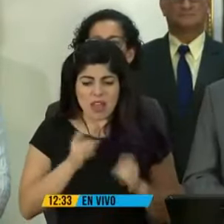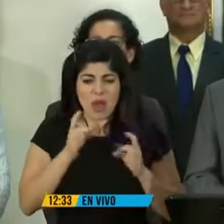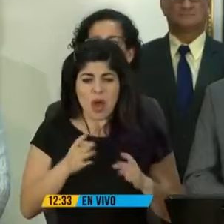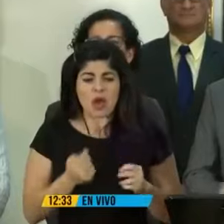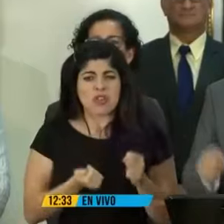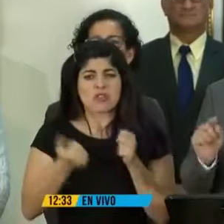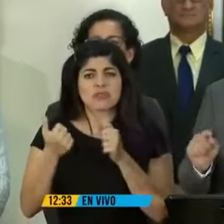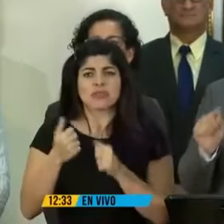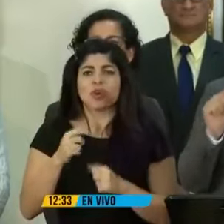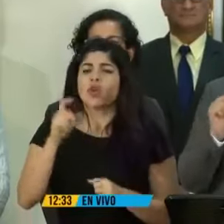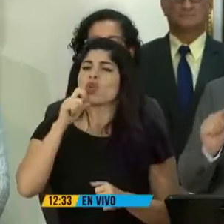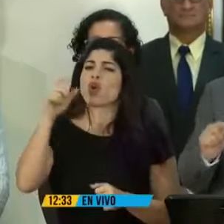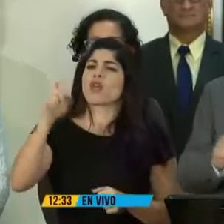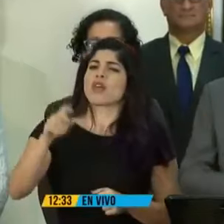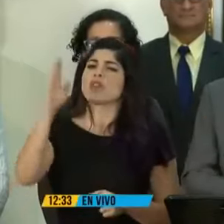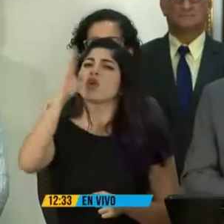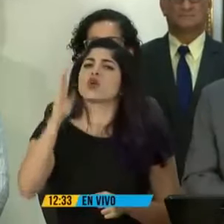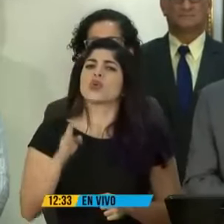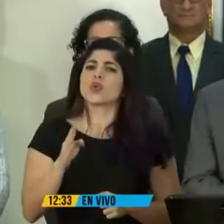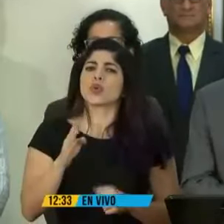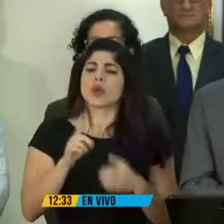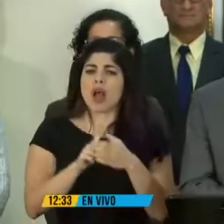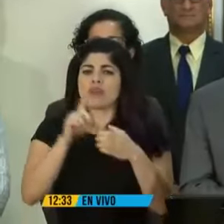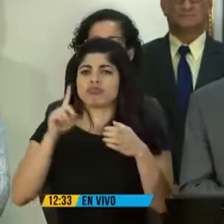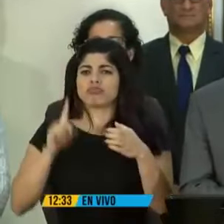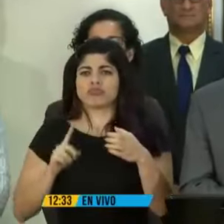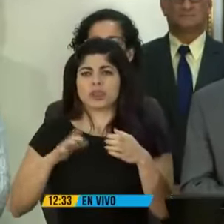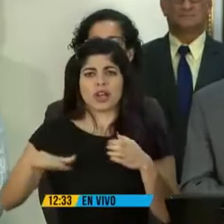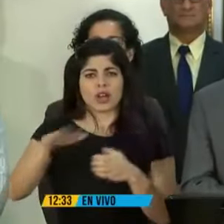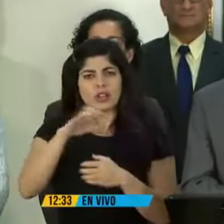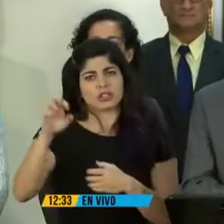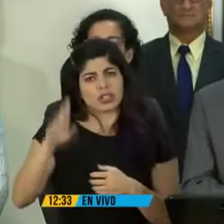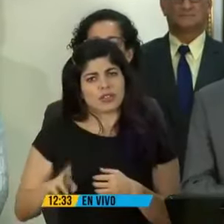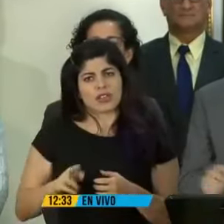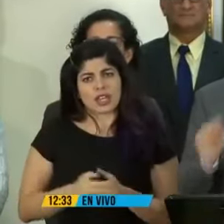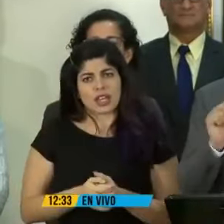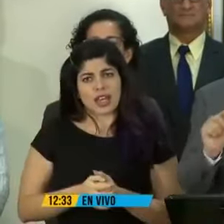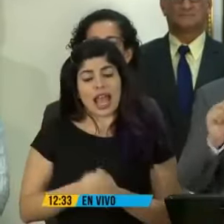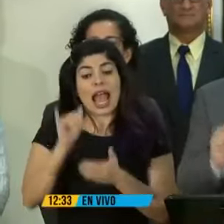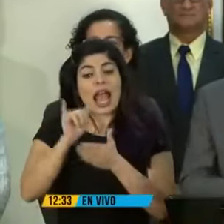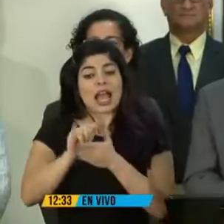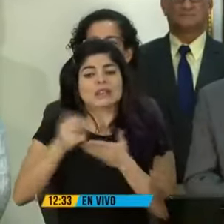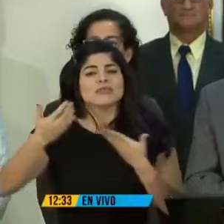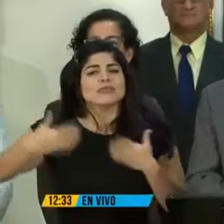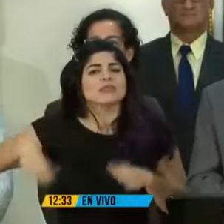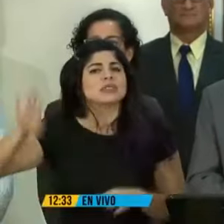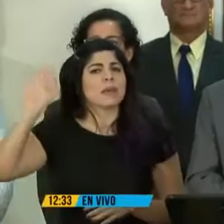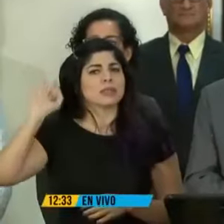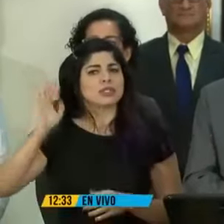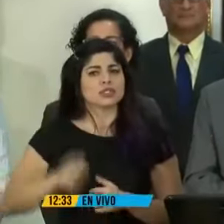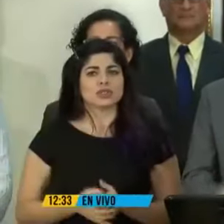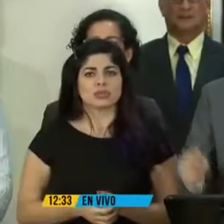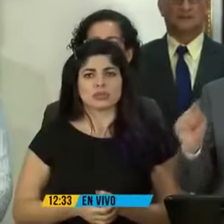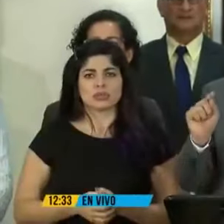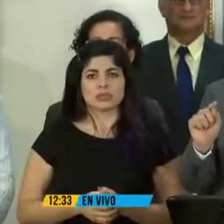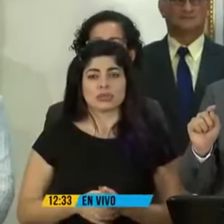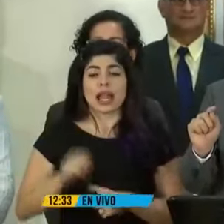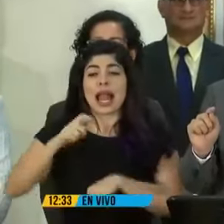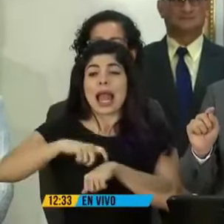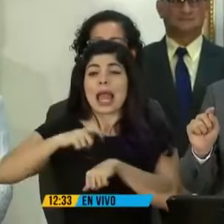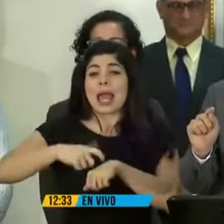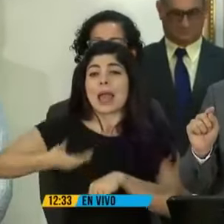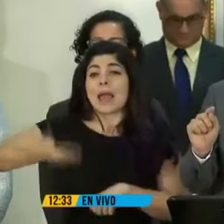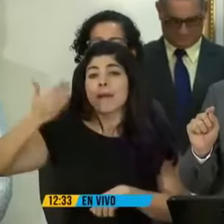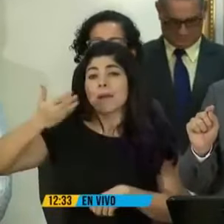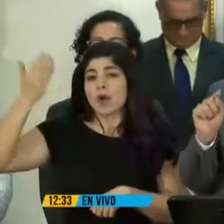vida, debe nunca alienarse en Costa Rica. Eso ya pasó. Esa